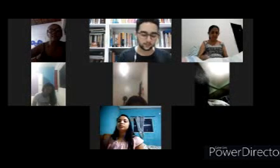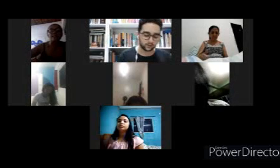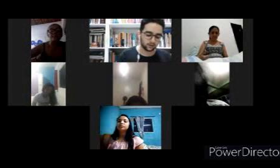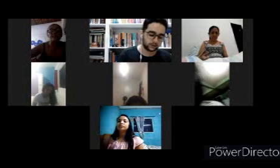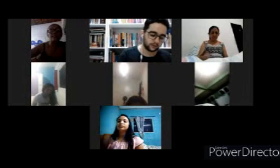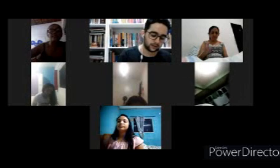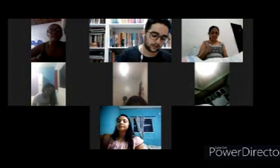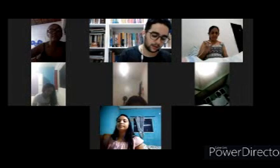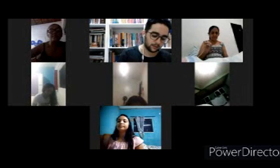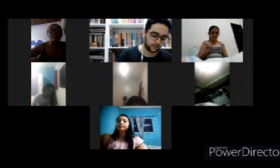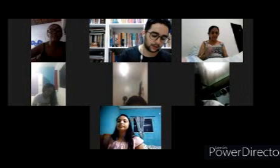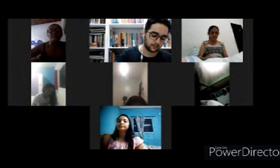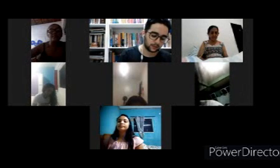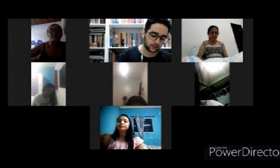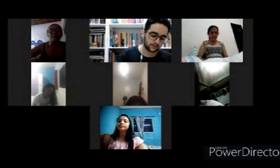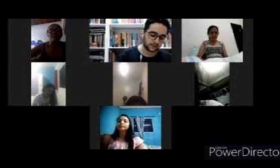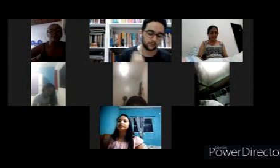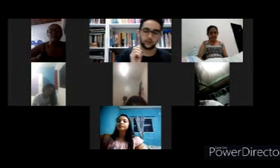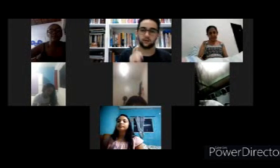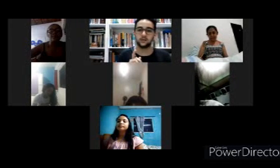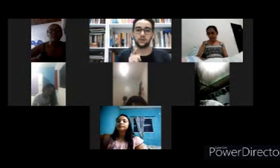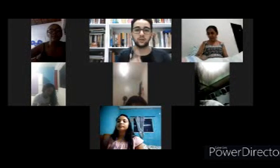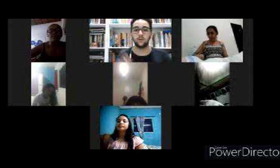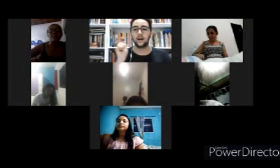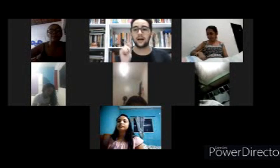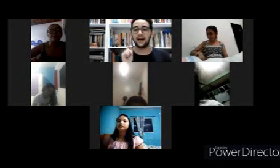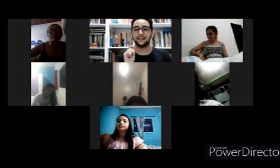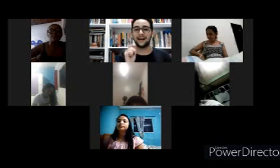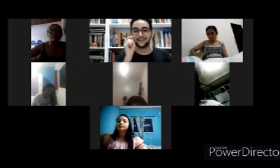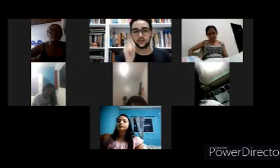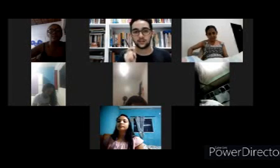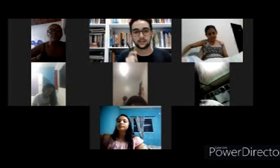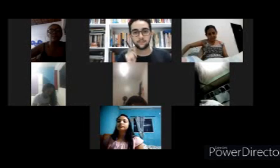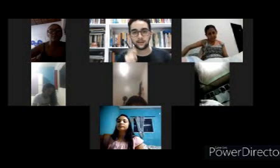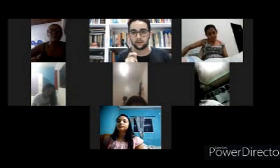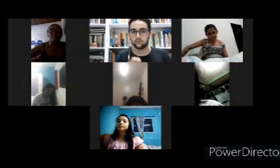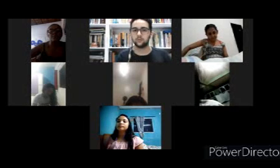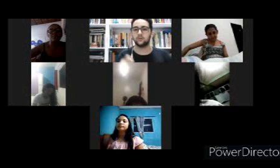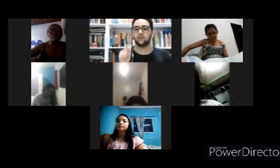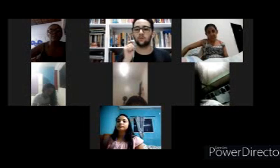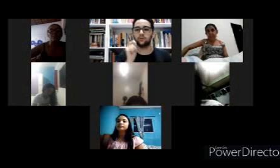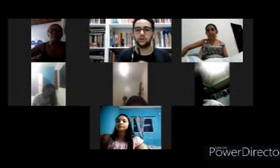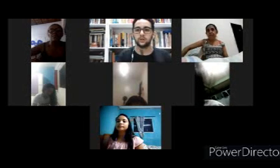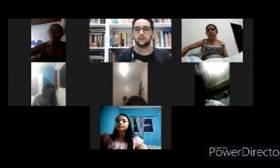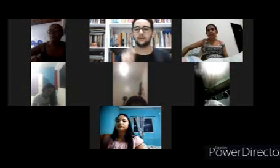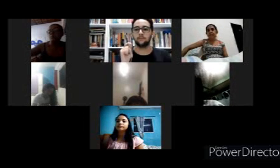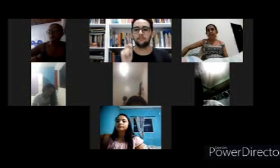acréscimo que não teve na de sábado, para quem também já estava sábado. Eu quero que vocês digam a data de nascimento, com dia,